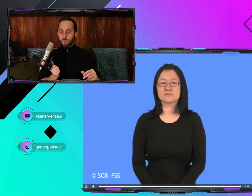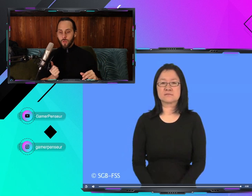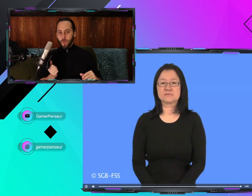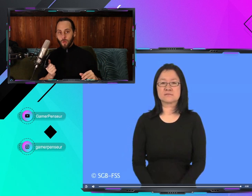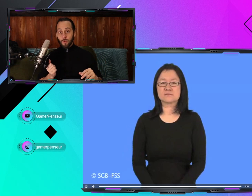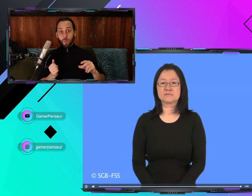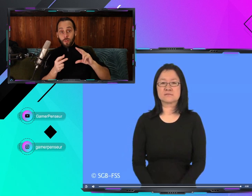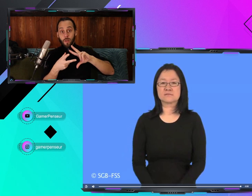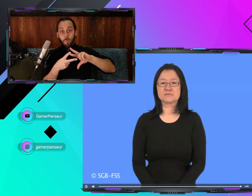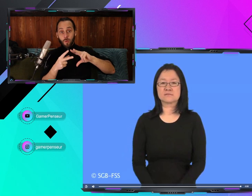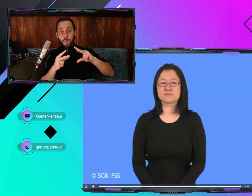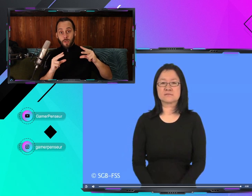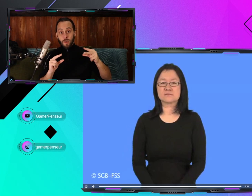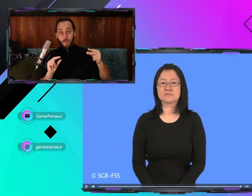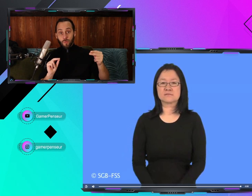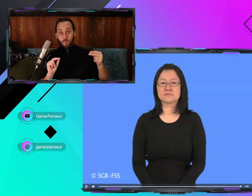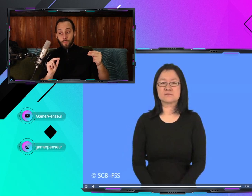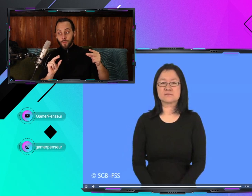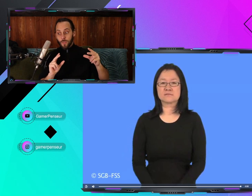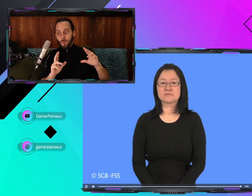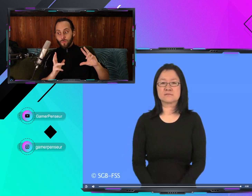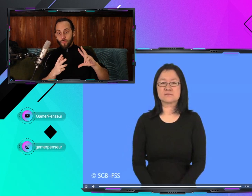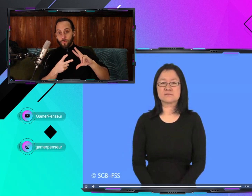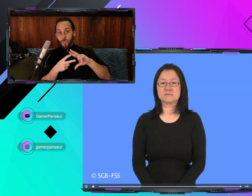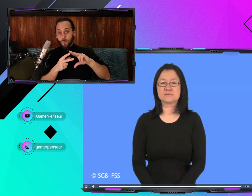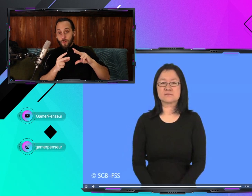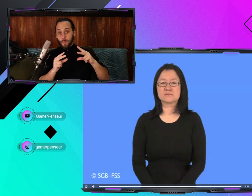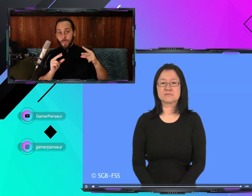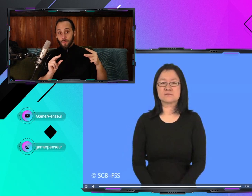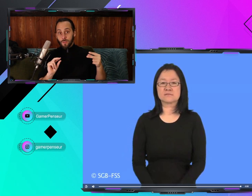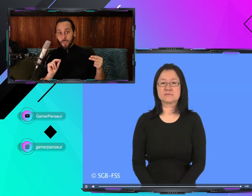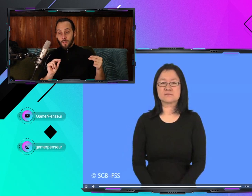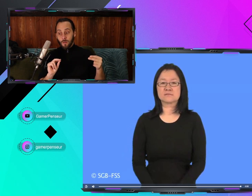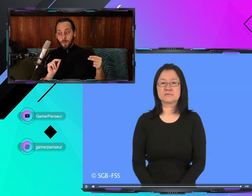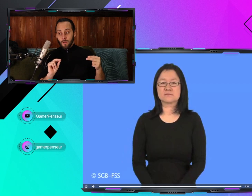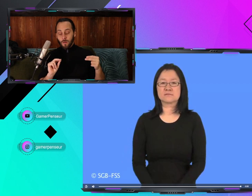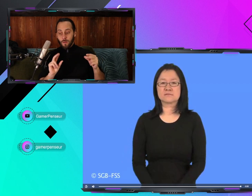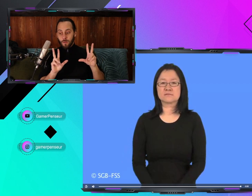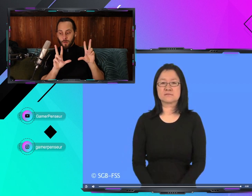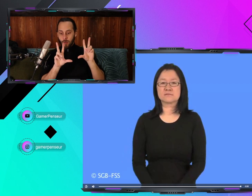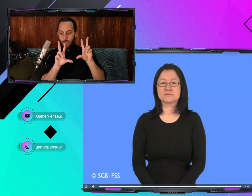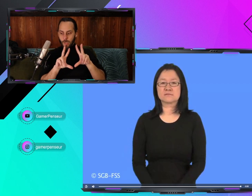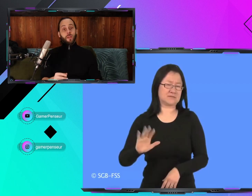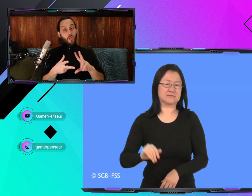Ok. Alors moi je le connais vraiment comme ça, légumes. Peut-être que de nouveau il y a plusieurs manières de le dire.